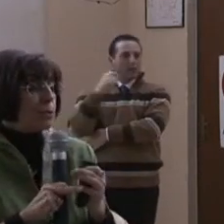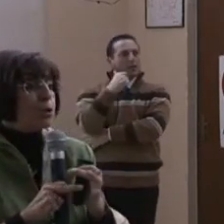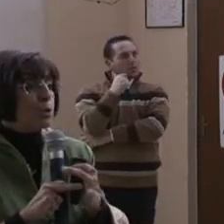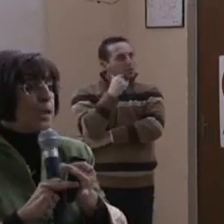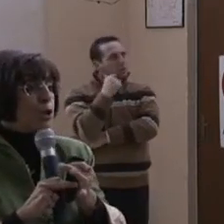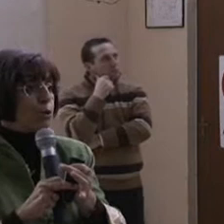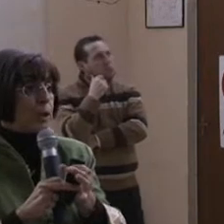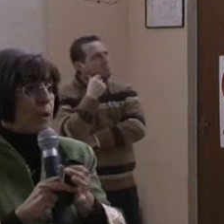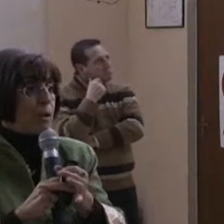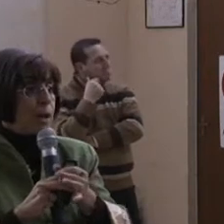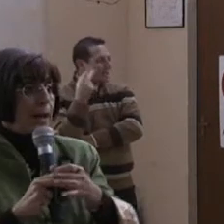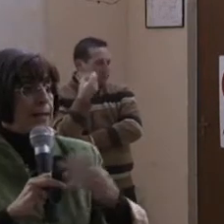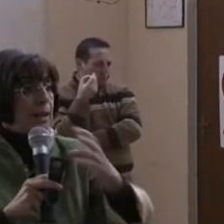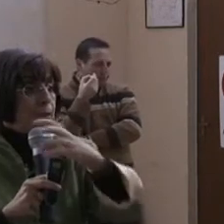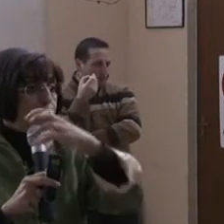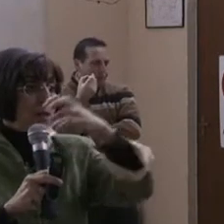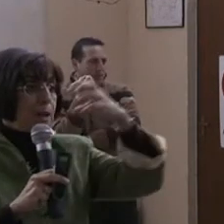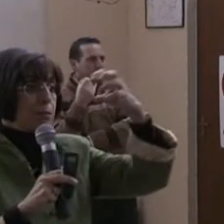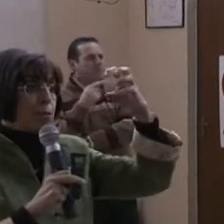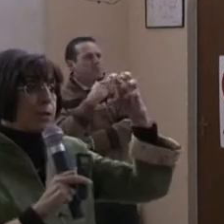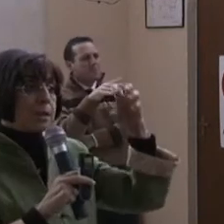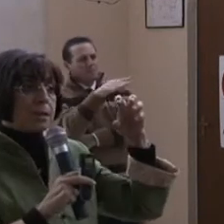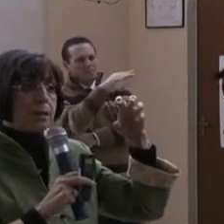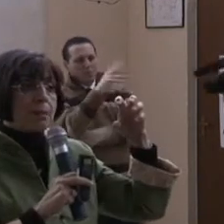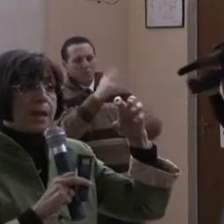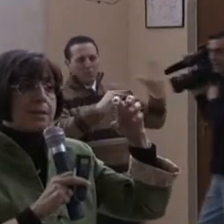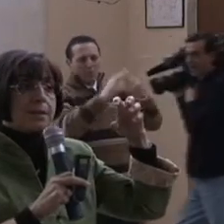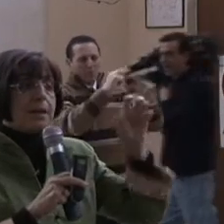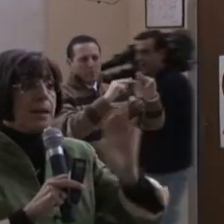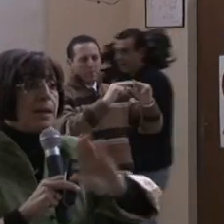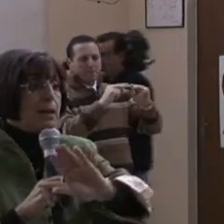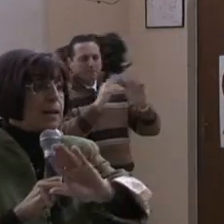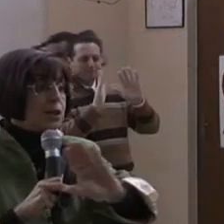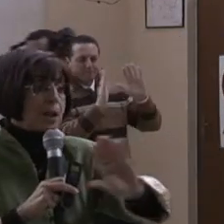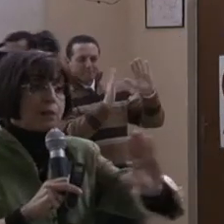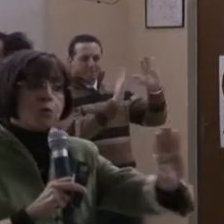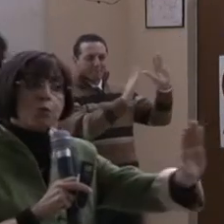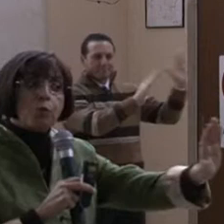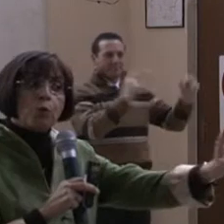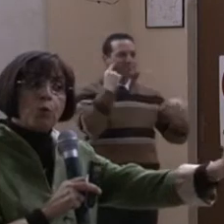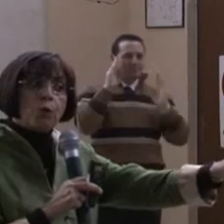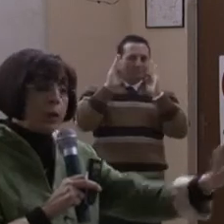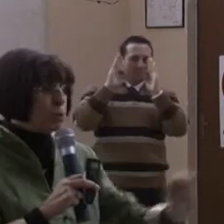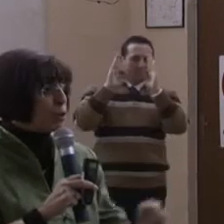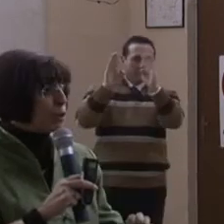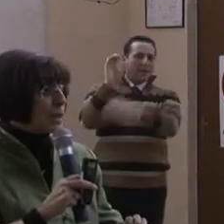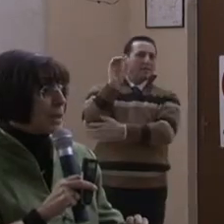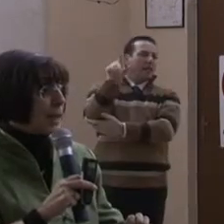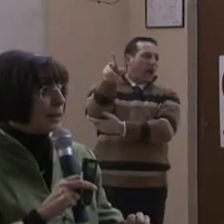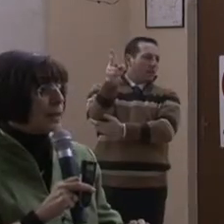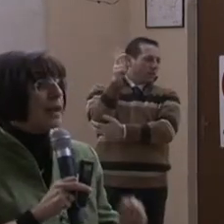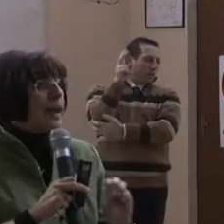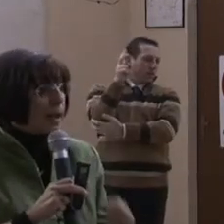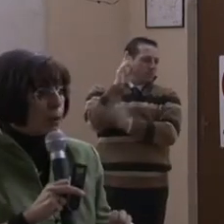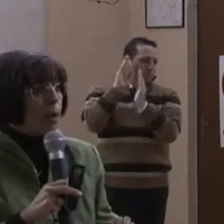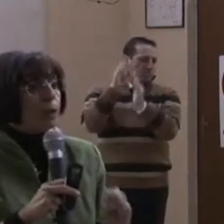a fare questa operazione, no? A tirare fuori la voce della maestra e lasciare sullo sfondo il brusio di